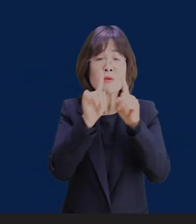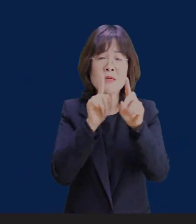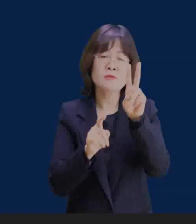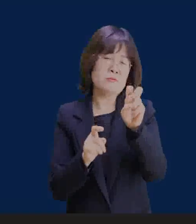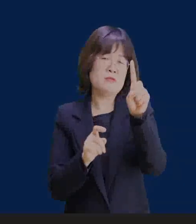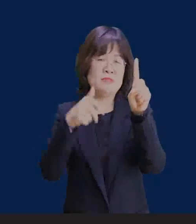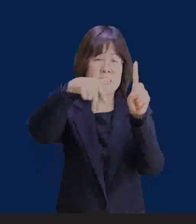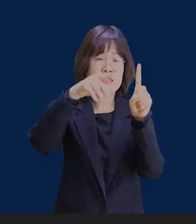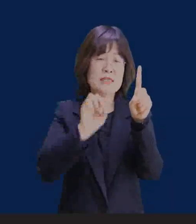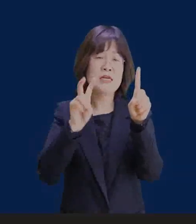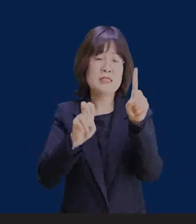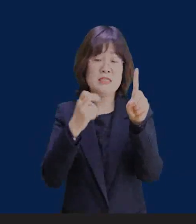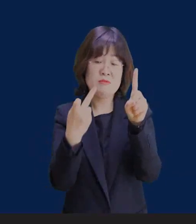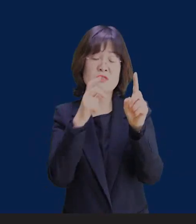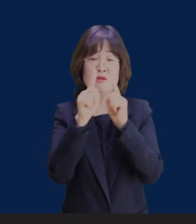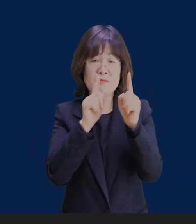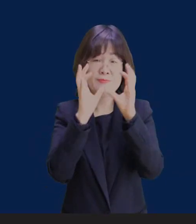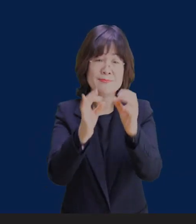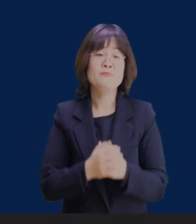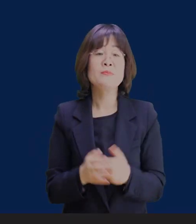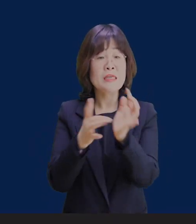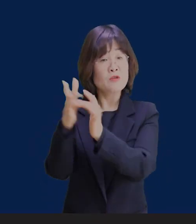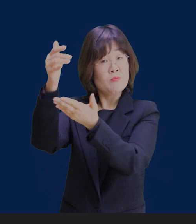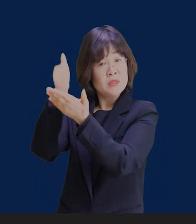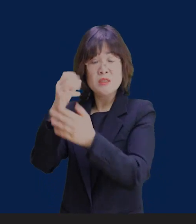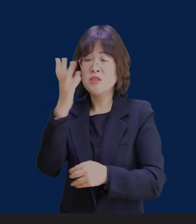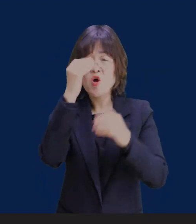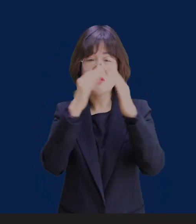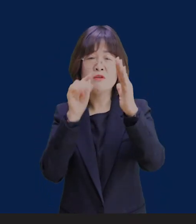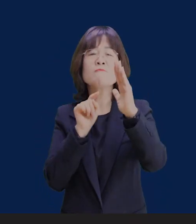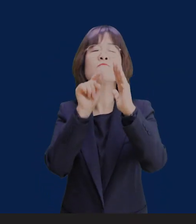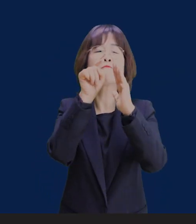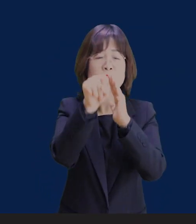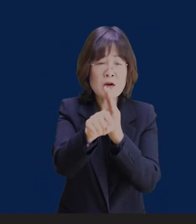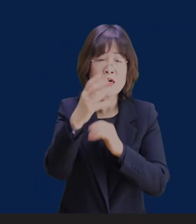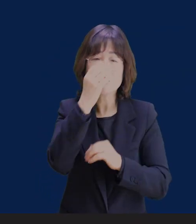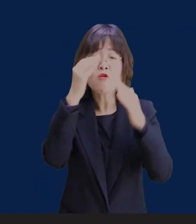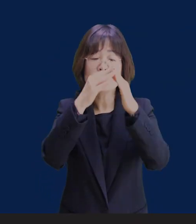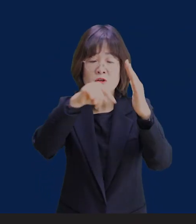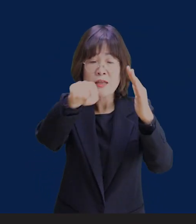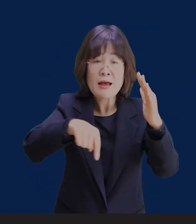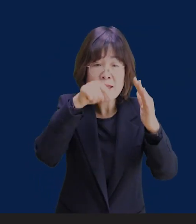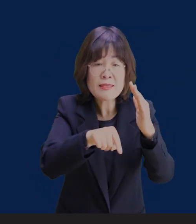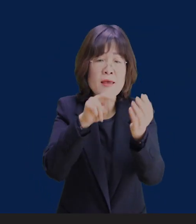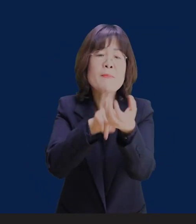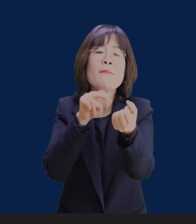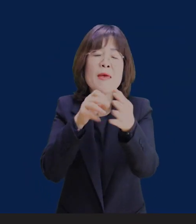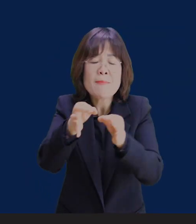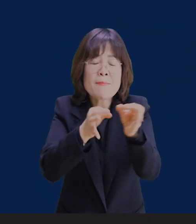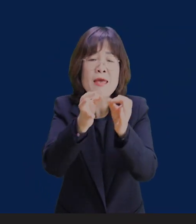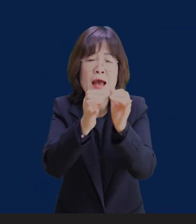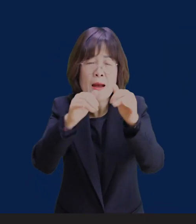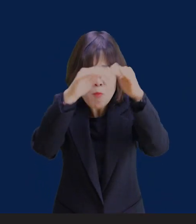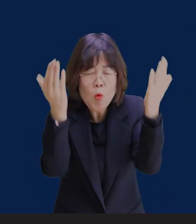본문 21장 12절 함께 읽습니다. 시작. 예수께서 성전에 들어가사 성전